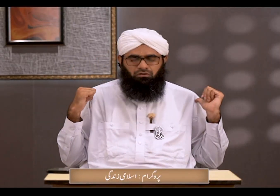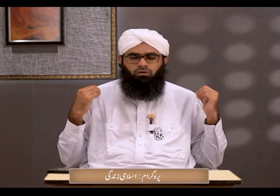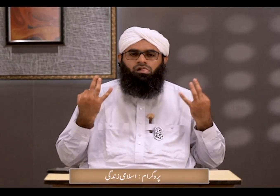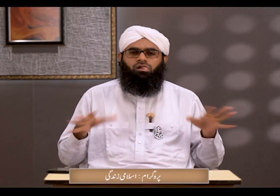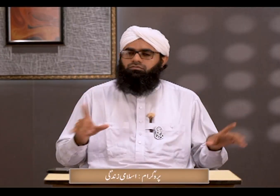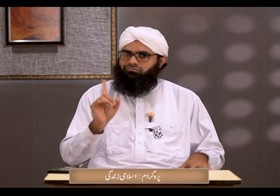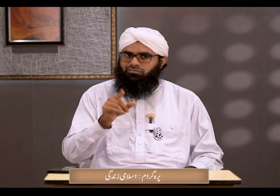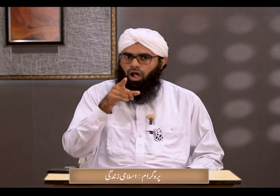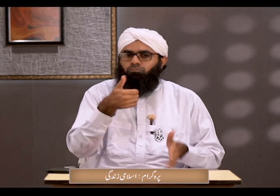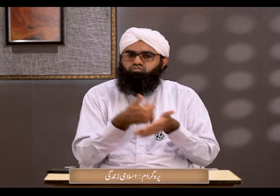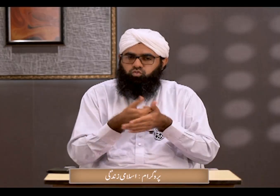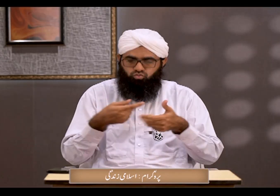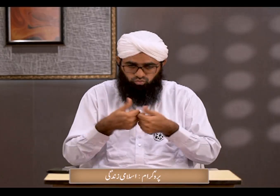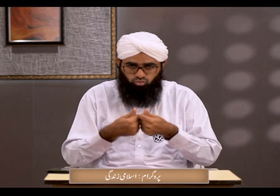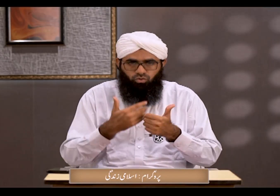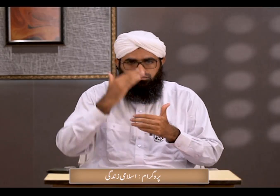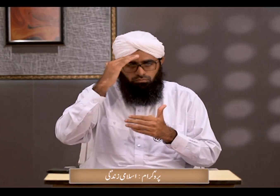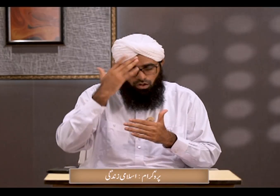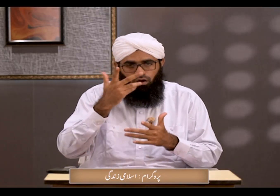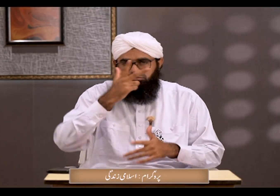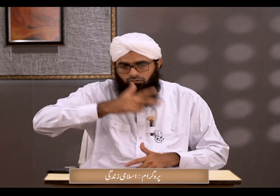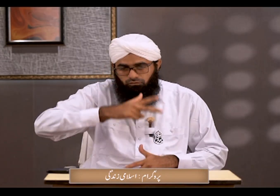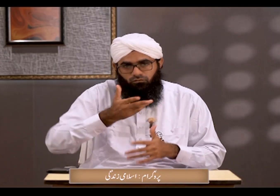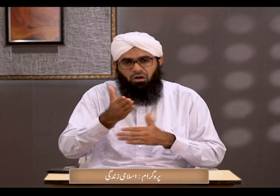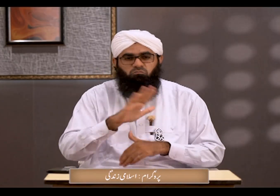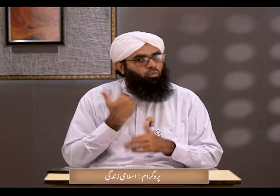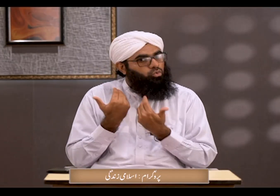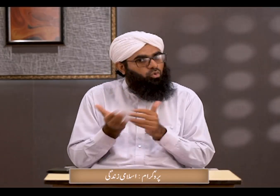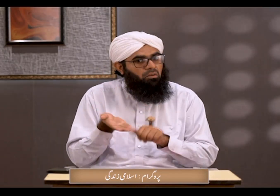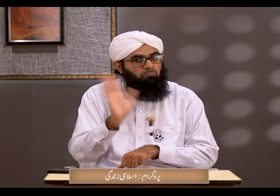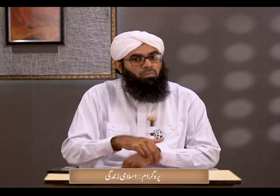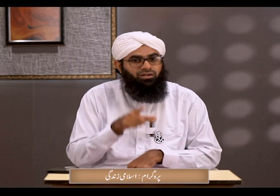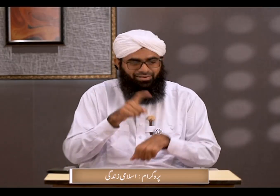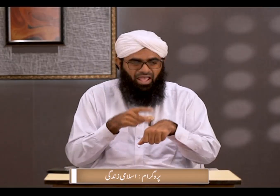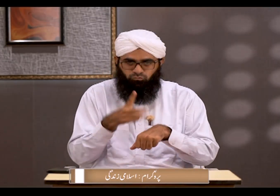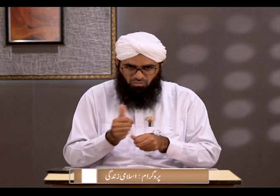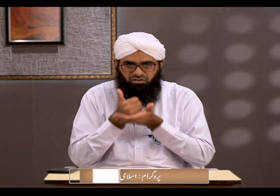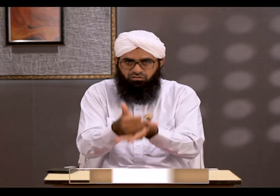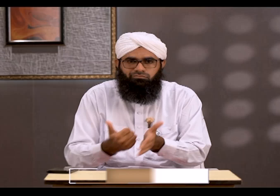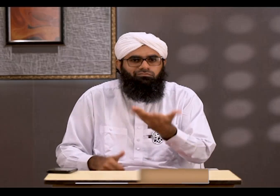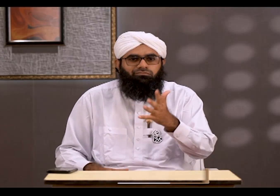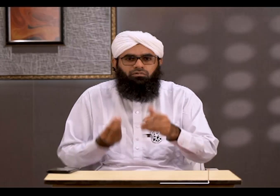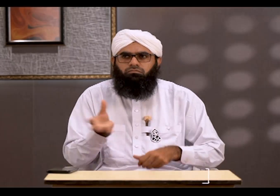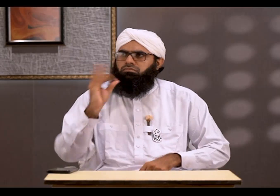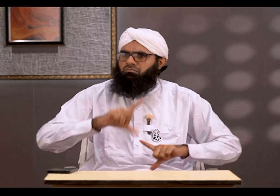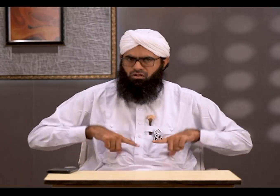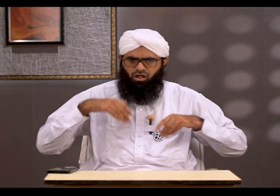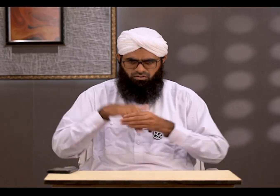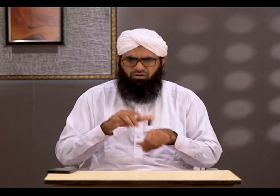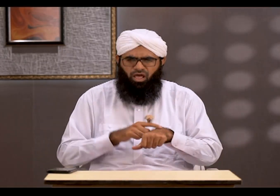میں گزارنا چاہیے کہ پھر مرنے کے بعد موقع نہیں مل سکے گا۔ زندگی میں کافی وقت فارغ مل سکتا ہے، لہذا فراغت